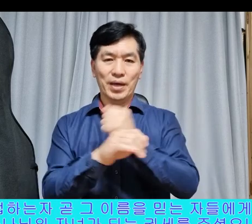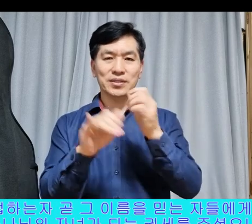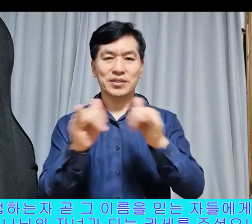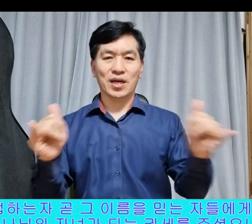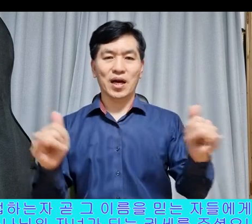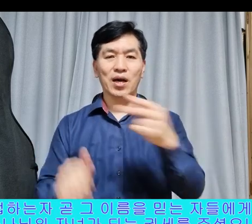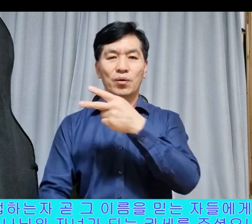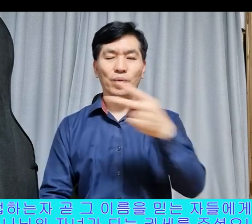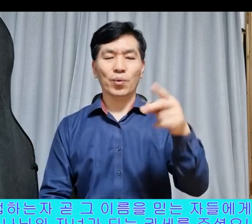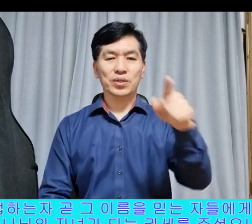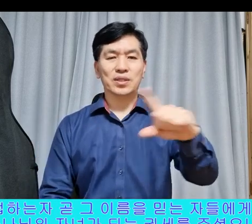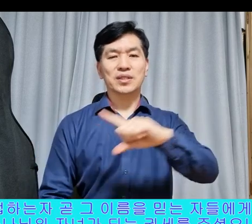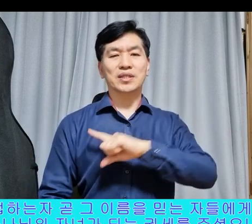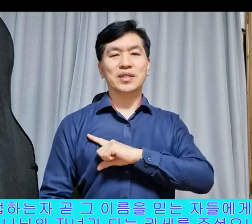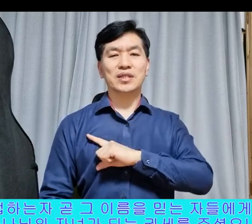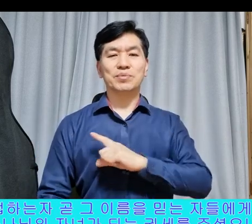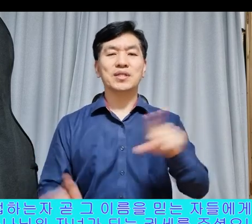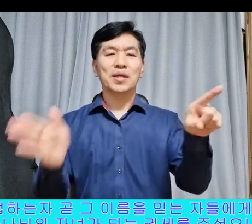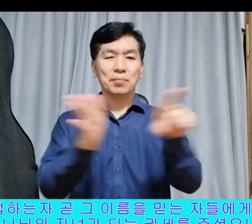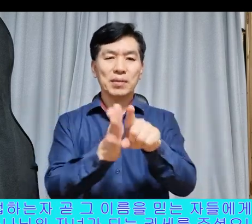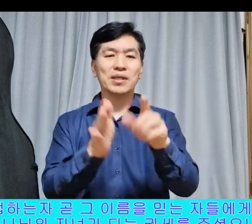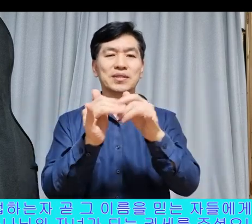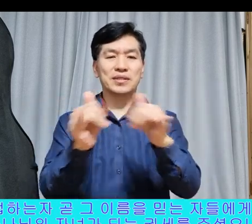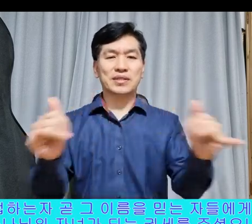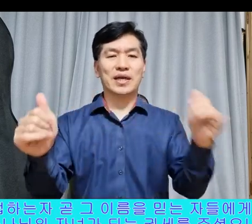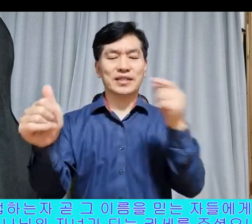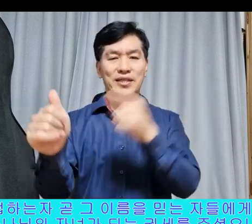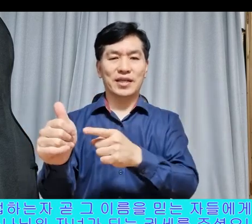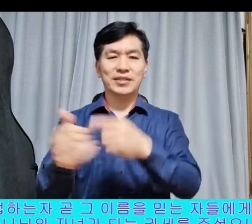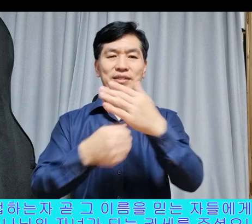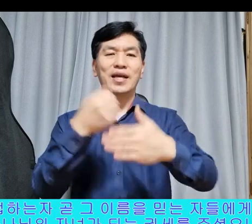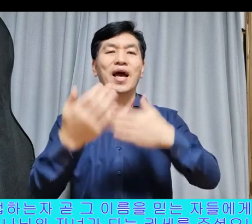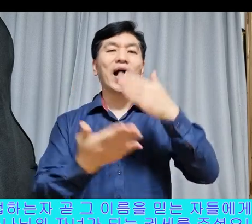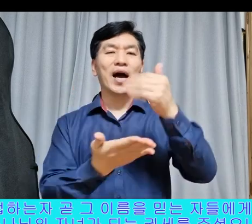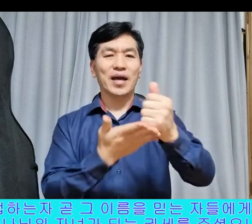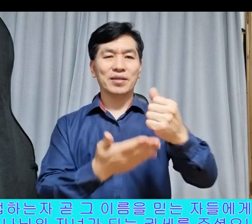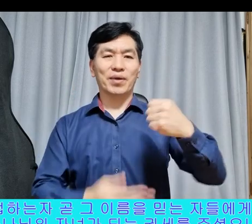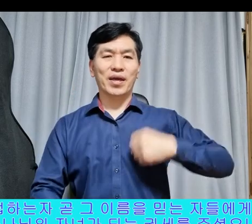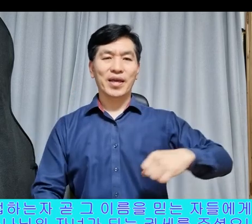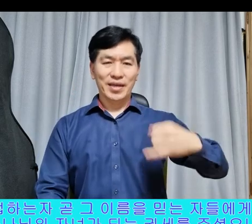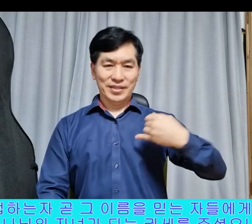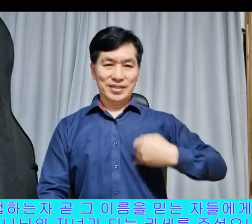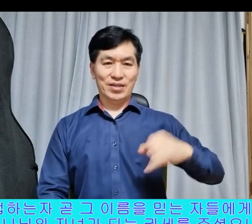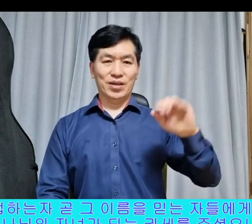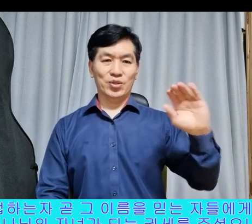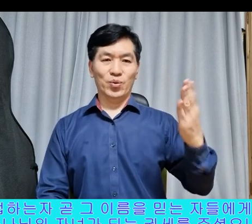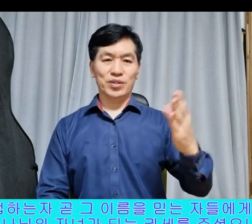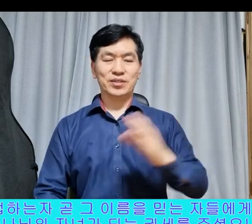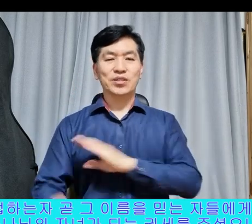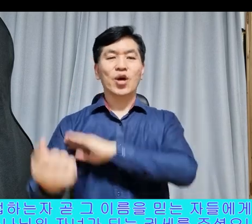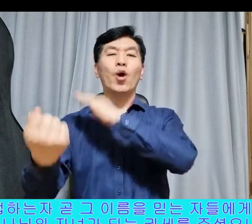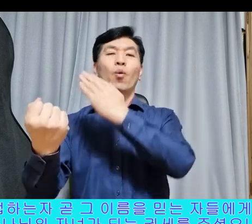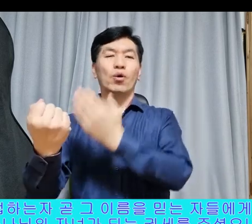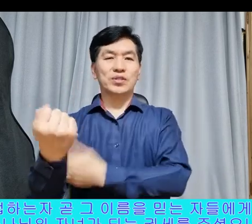영접하는 자, 곧 그 이름을 믿는 자들에게는 하나님의 자녀가 되는